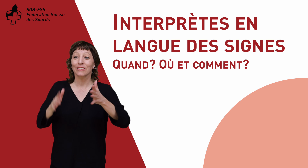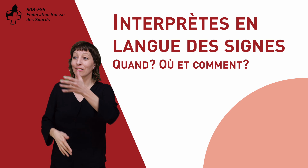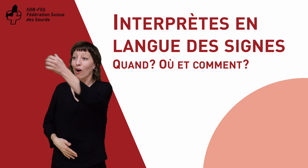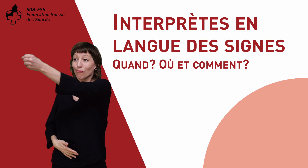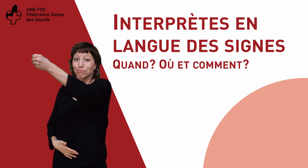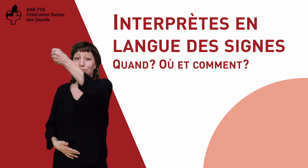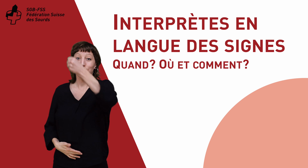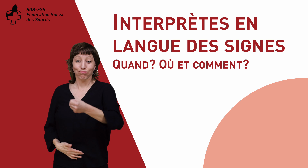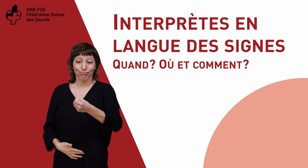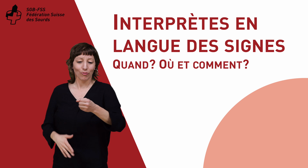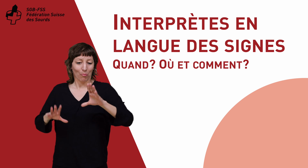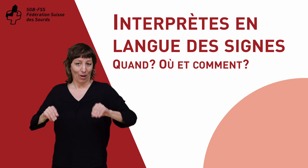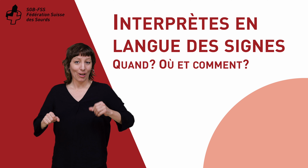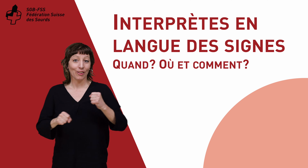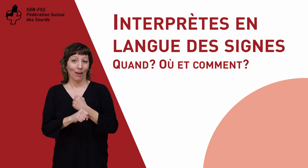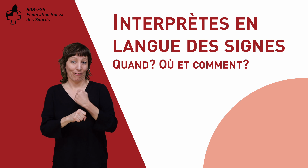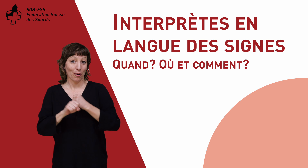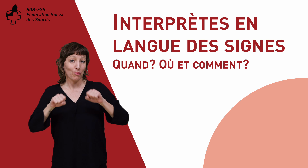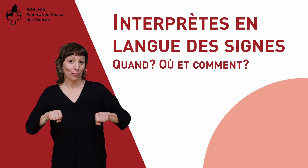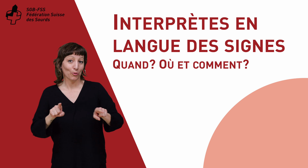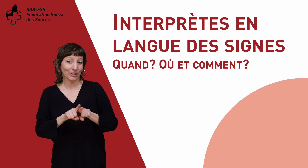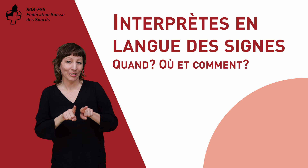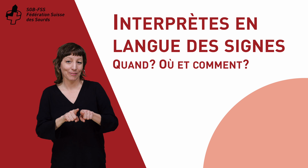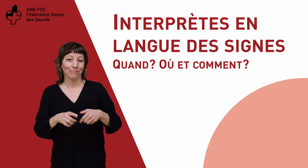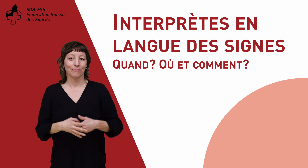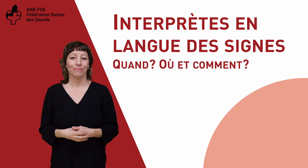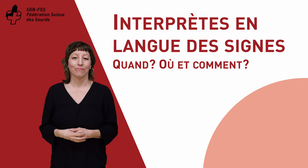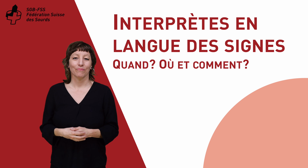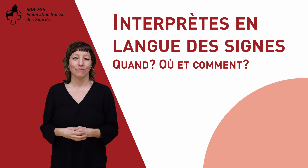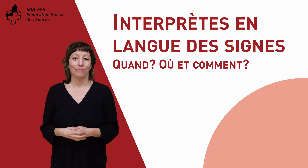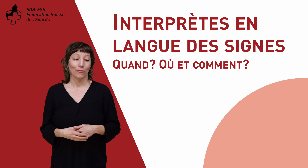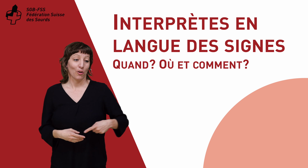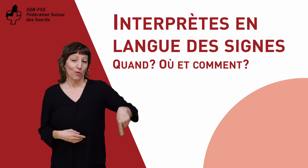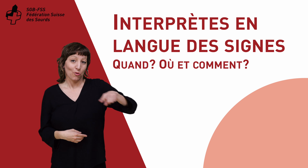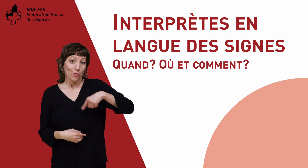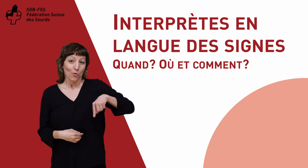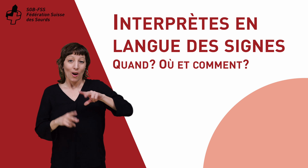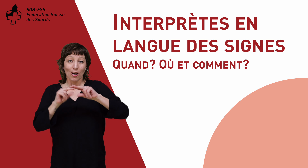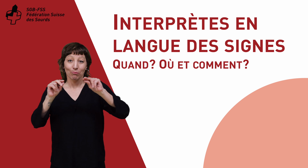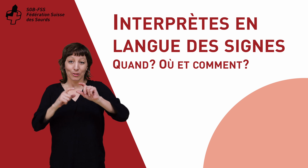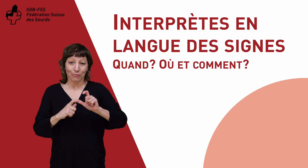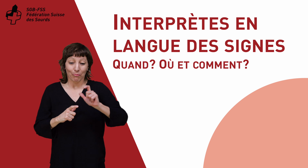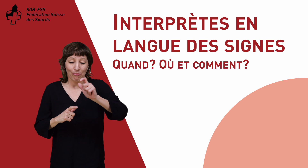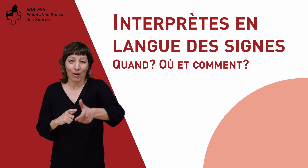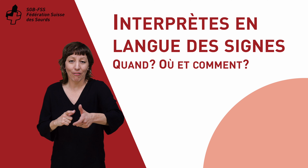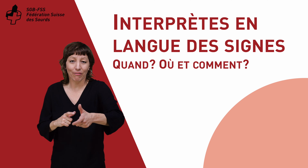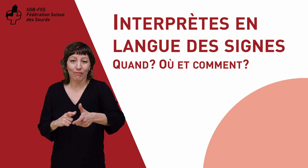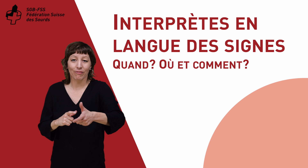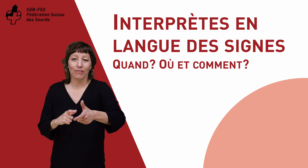il existe la possibilité de faire appel à des interprètes en langue des signes, entre autres sur le lieu de